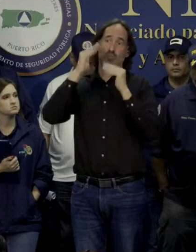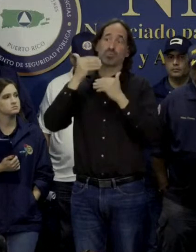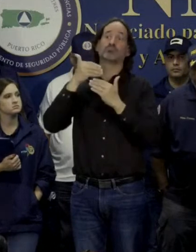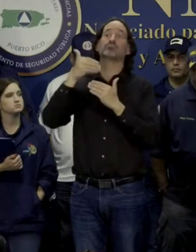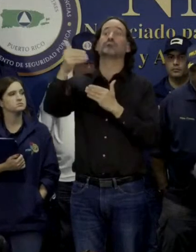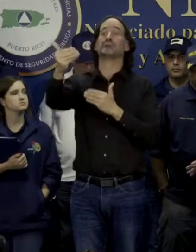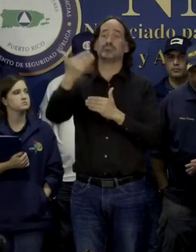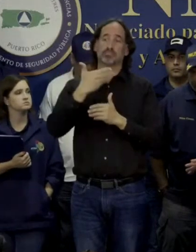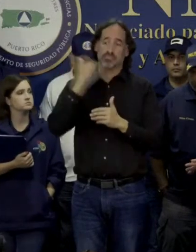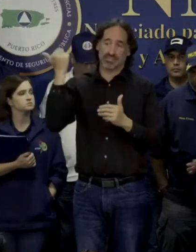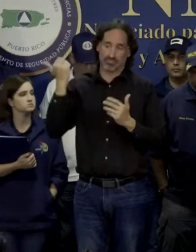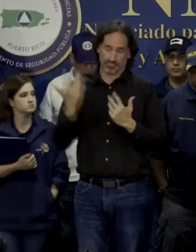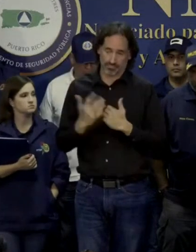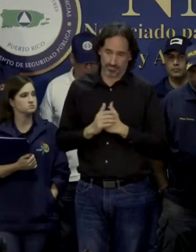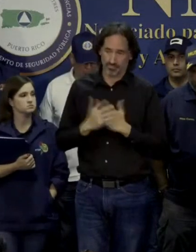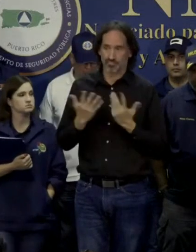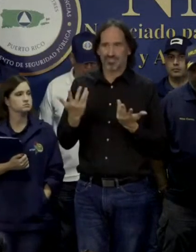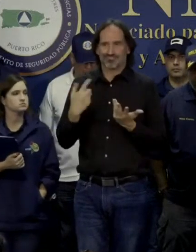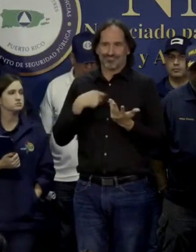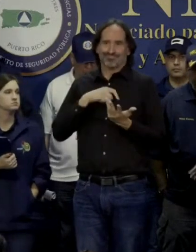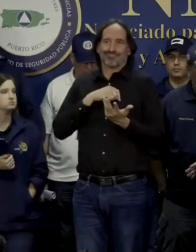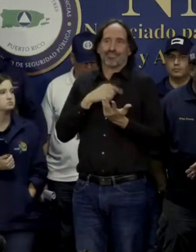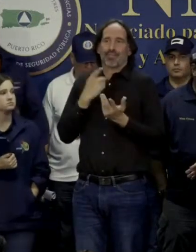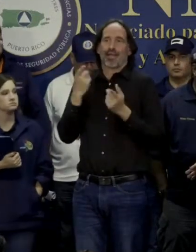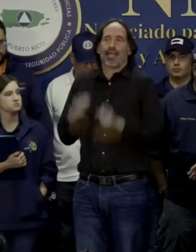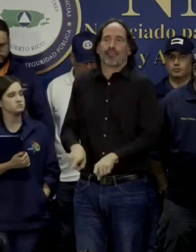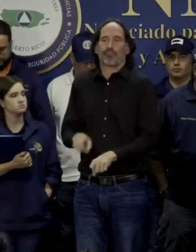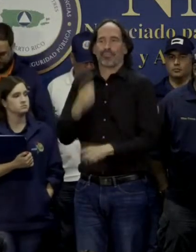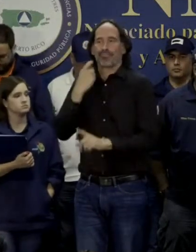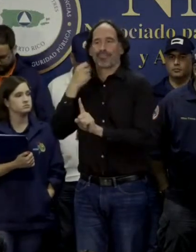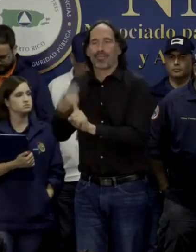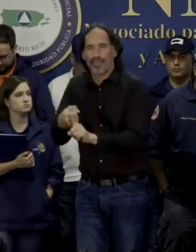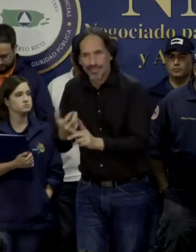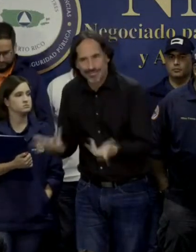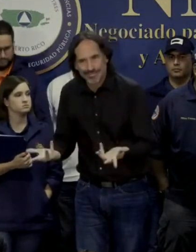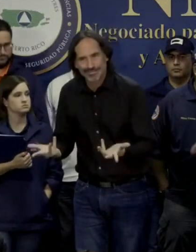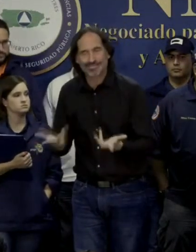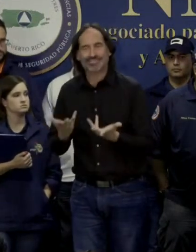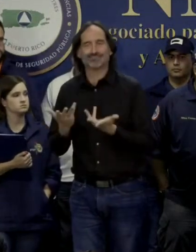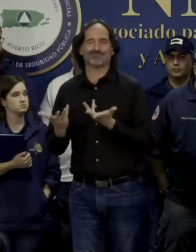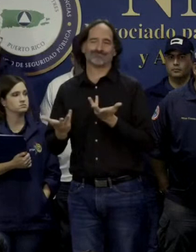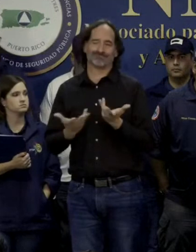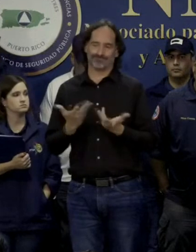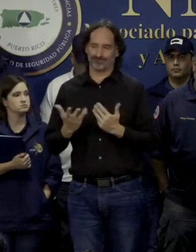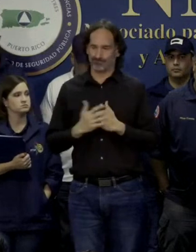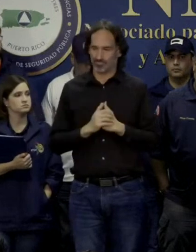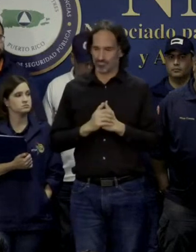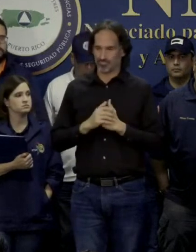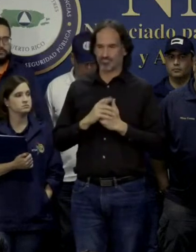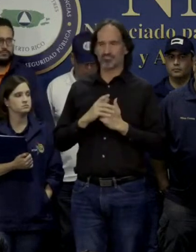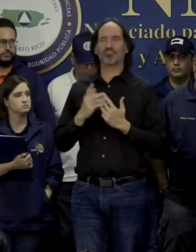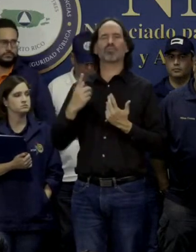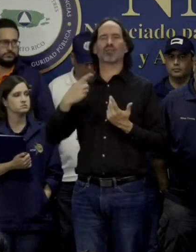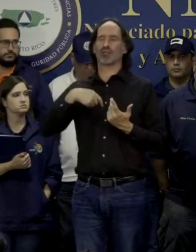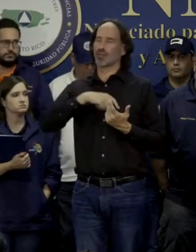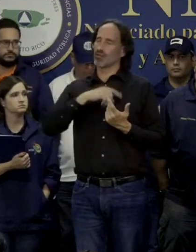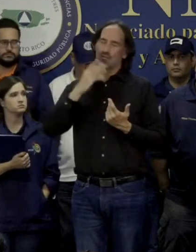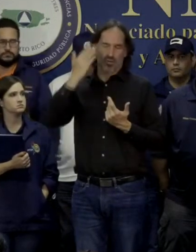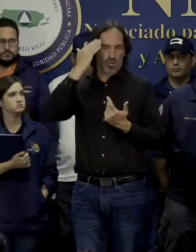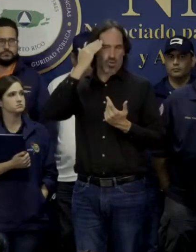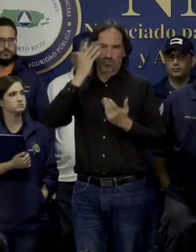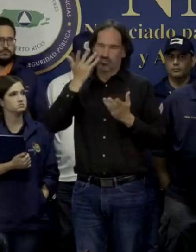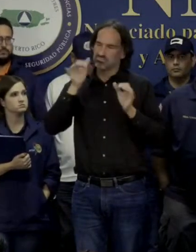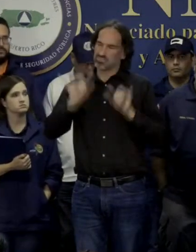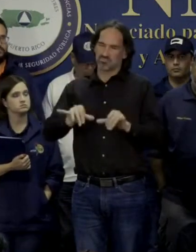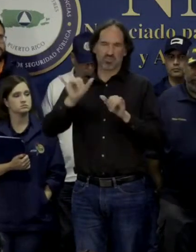el embate de un huracán, y cuando impacta un huracán siempre hay un apagón general, y lo que uno tiene que hacer